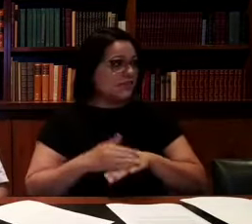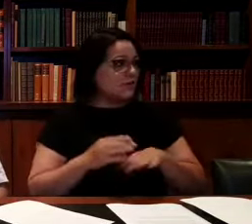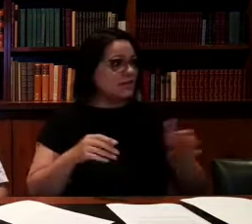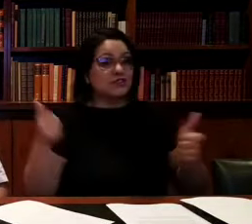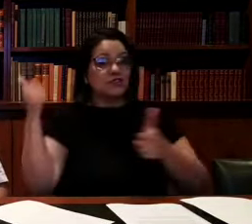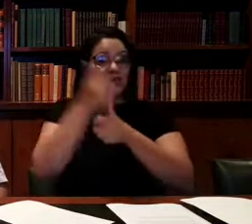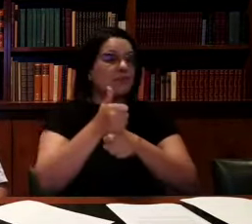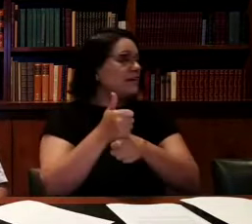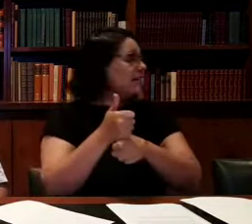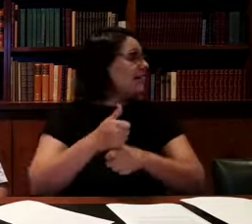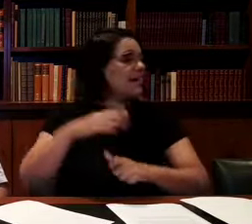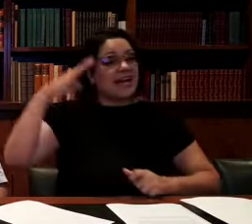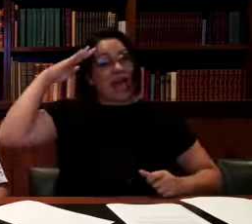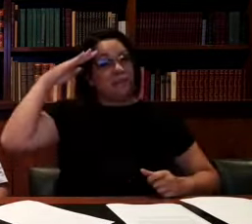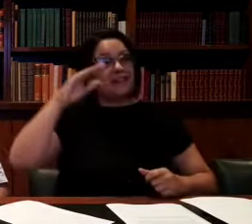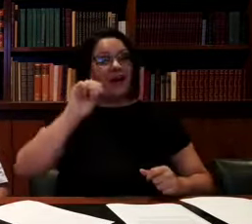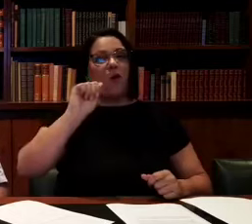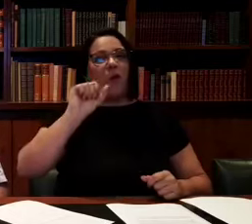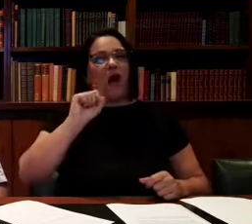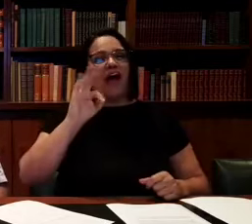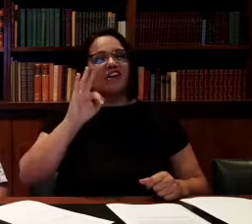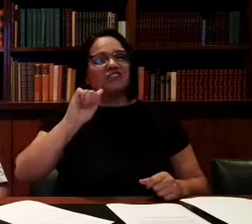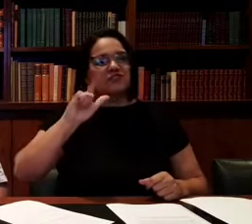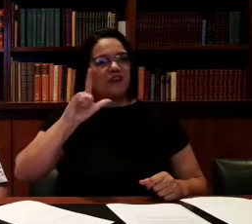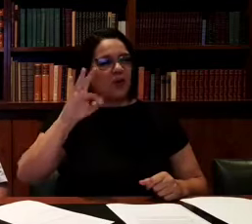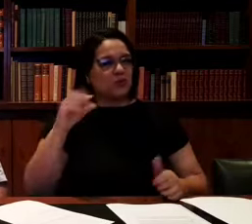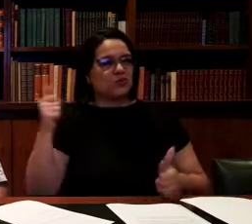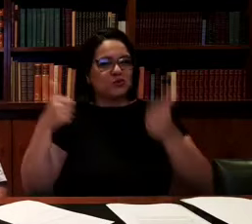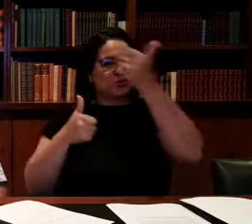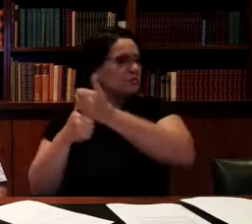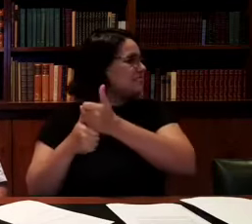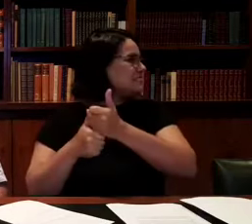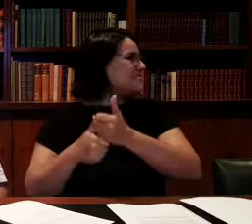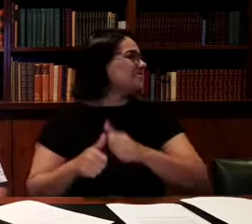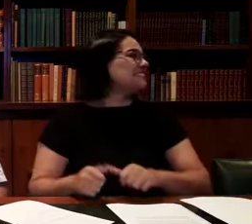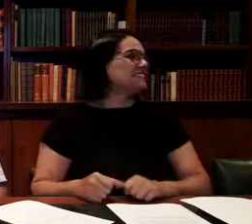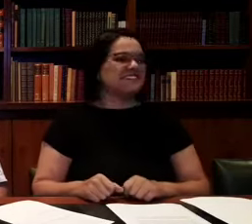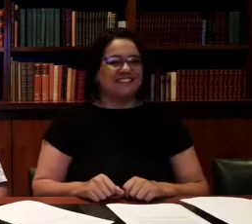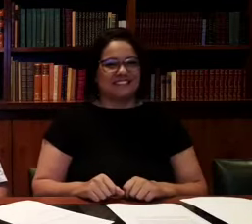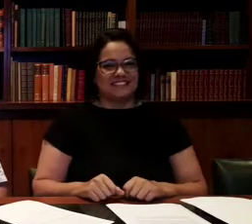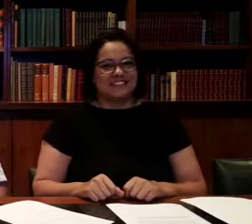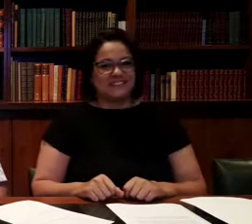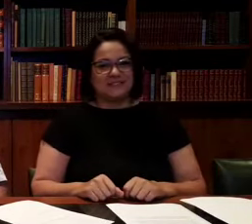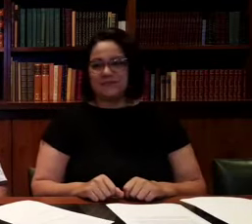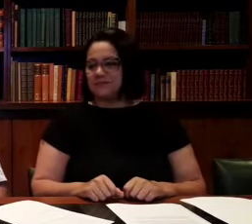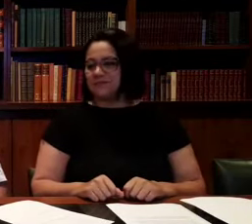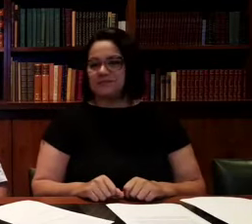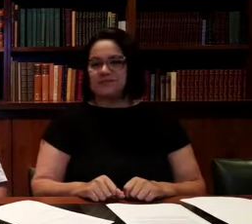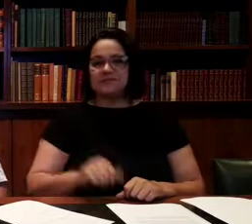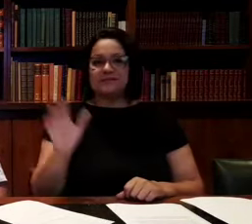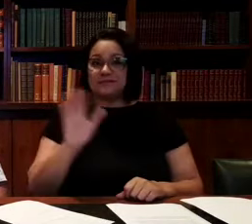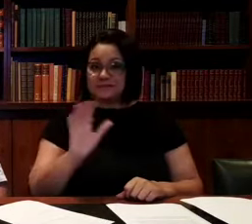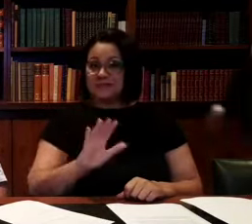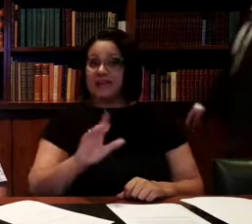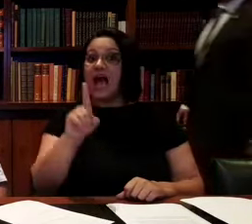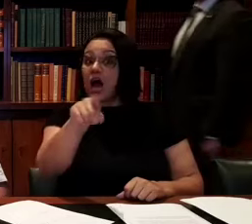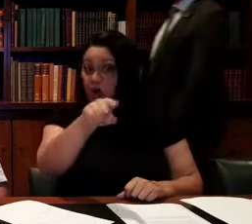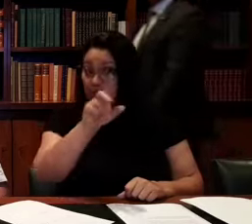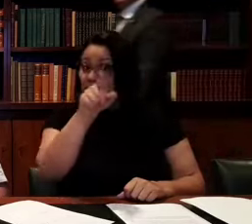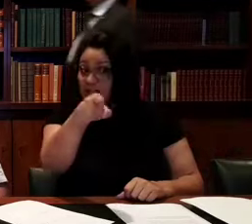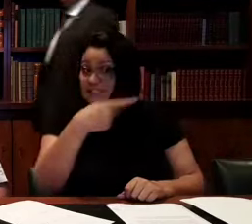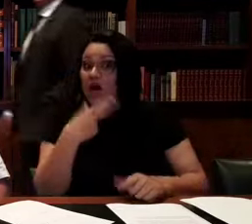o capitão asfalto aí a capital asfalto Capitão a que o posto por favor desliga aí a Live ele vai